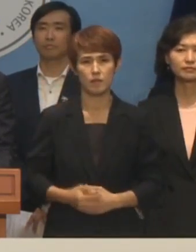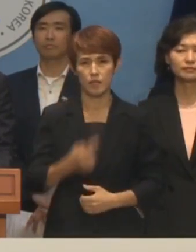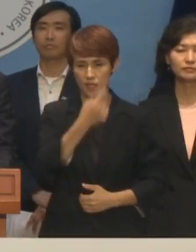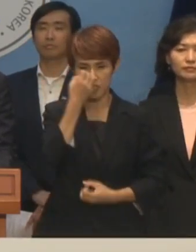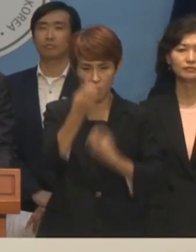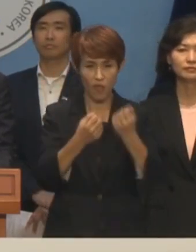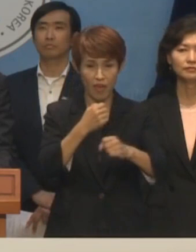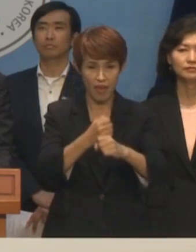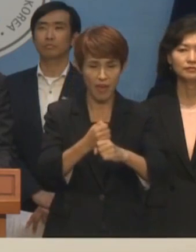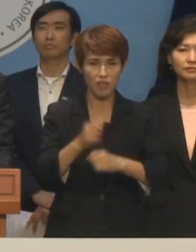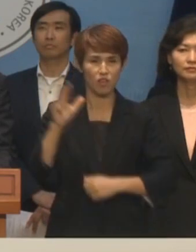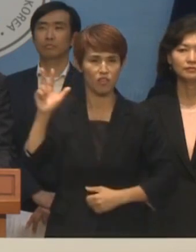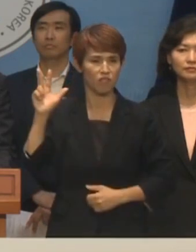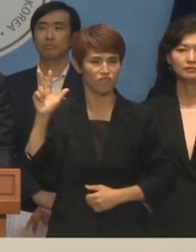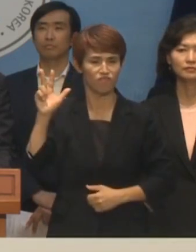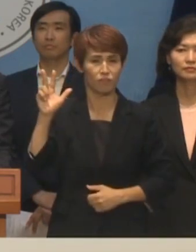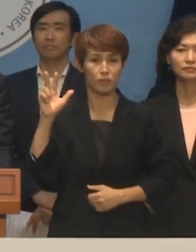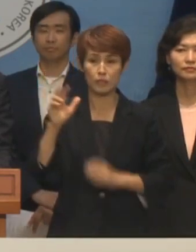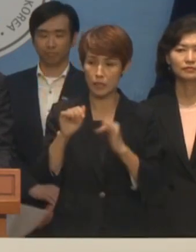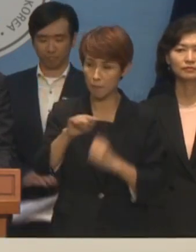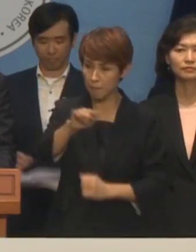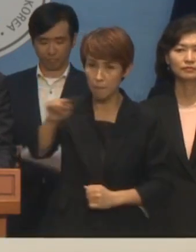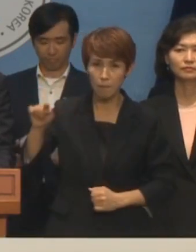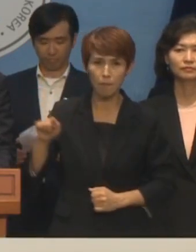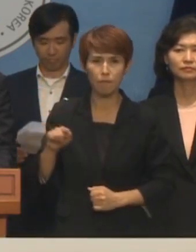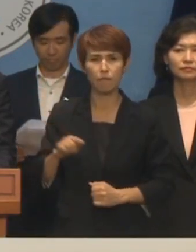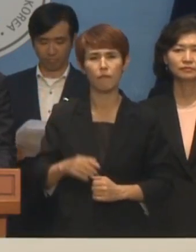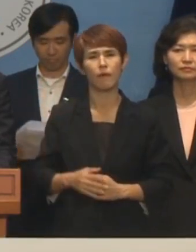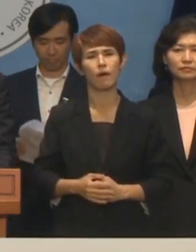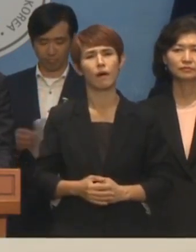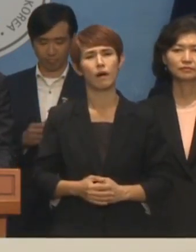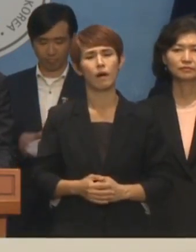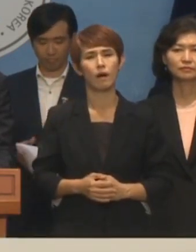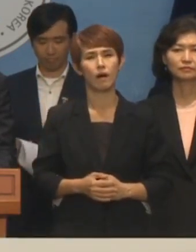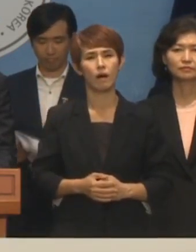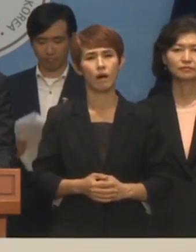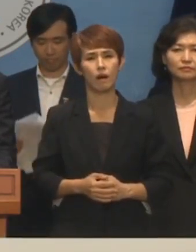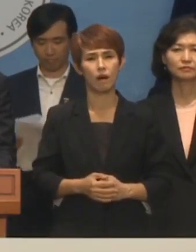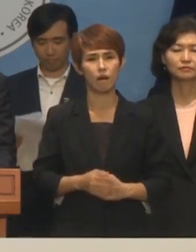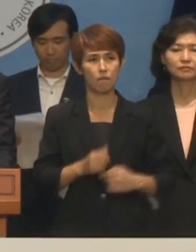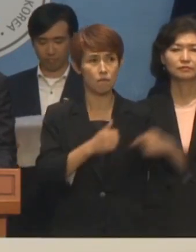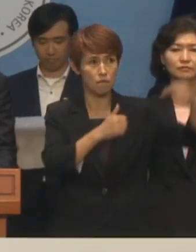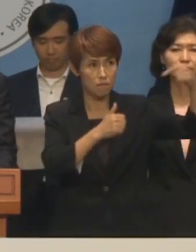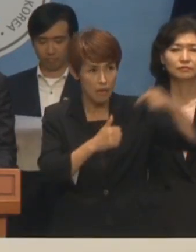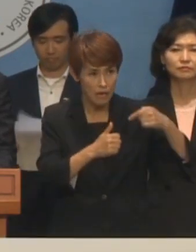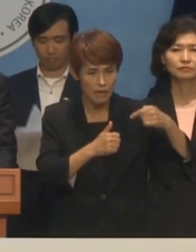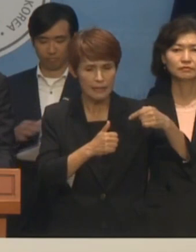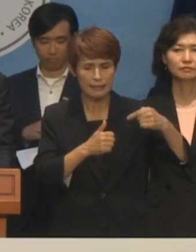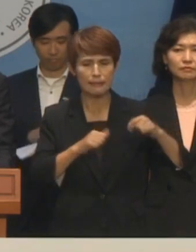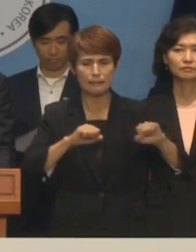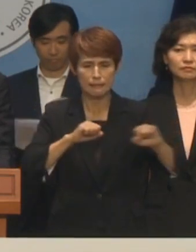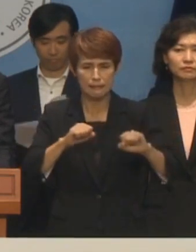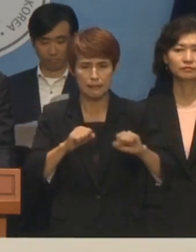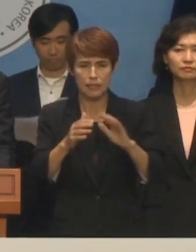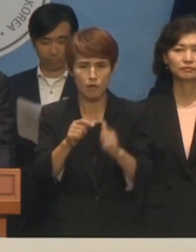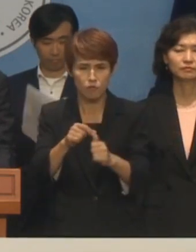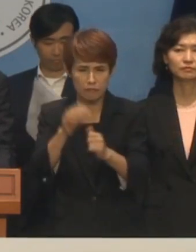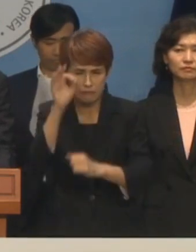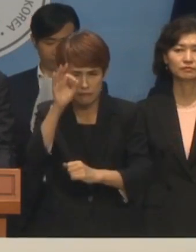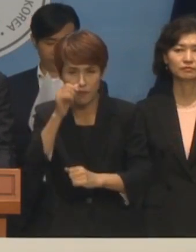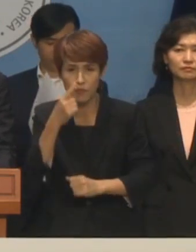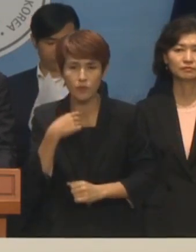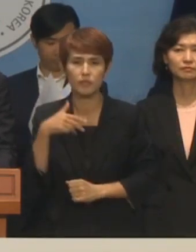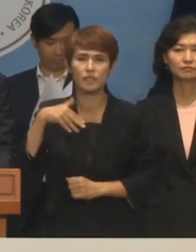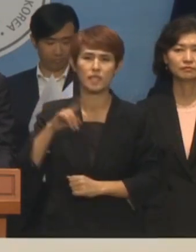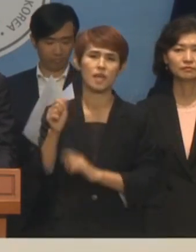하되 선서는 거부하는 책임자들 속에서 말도 안 되는 명령에도 물속에 들어가서 임무수행을 했던 최혜병,